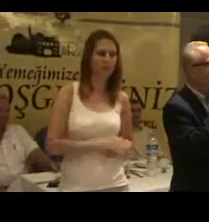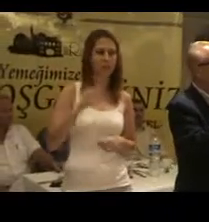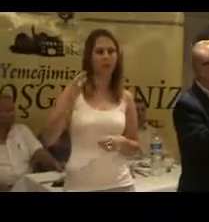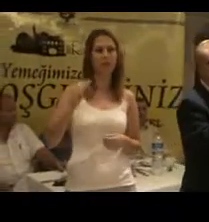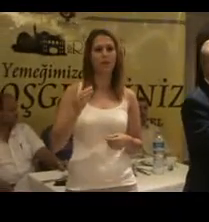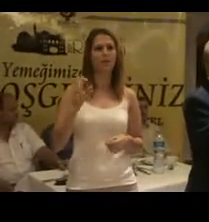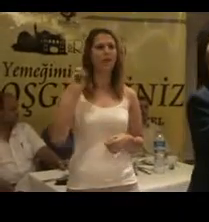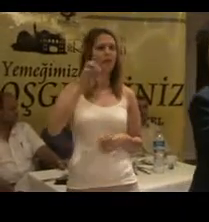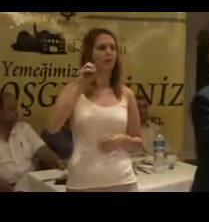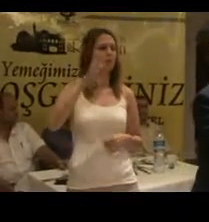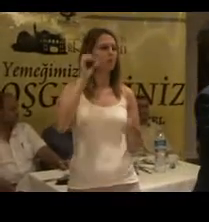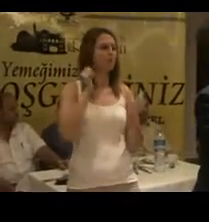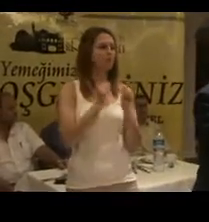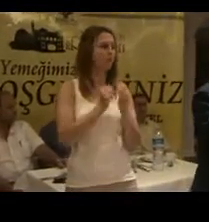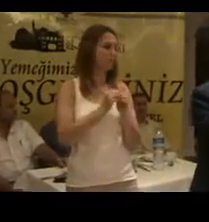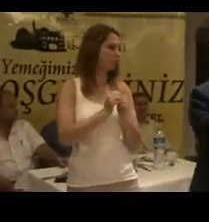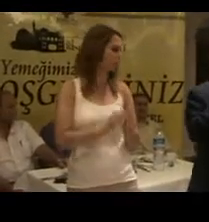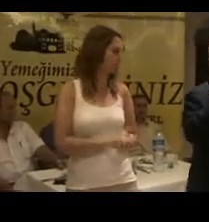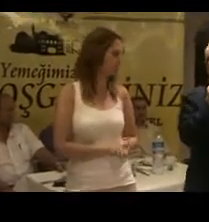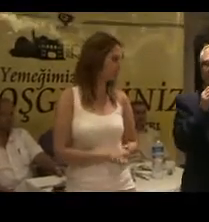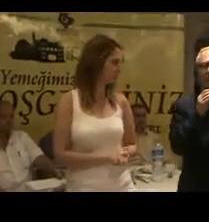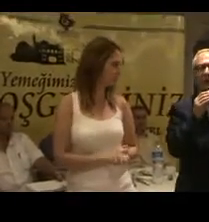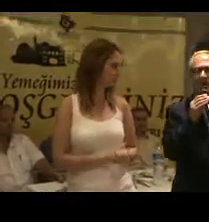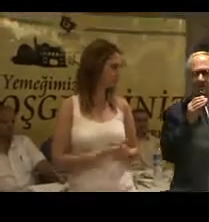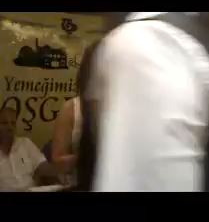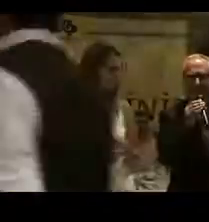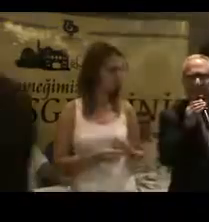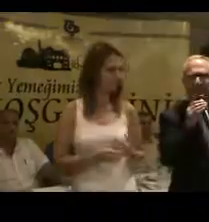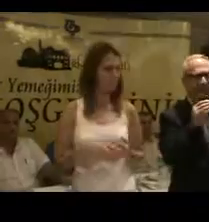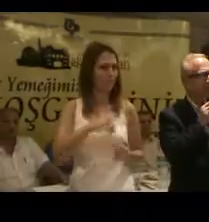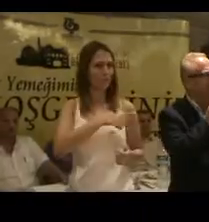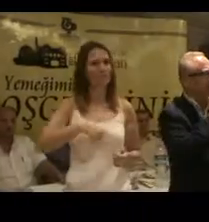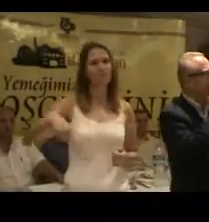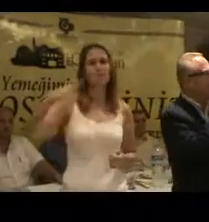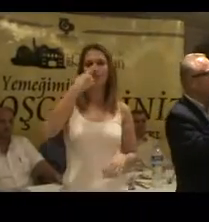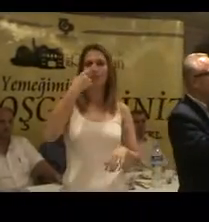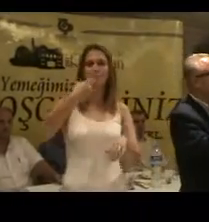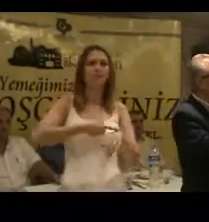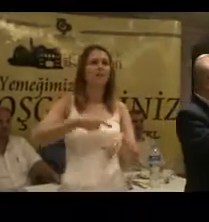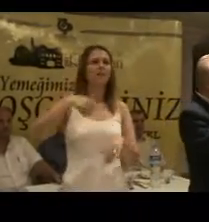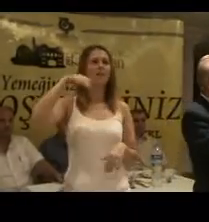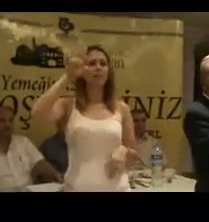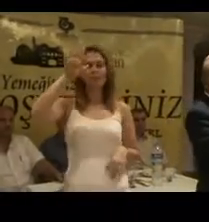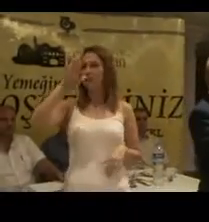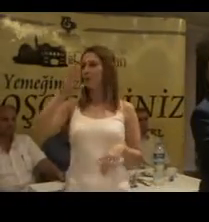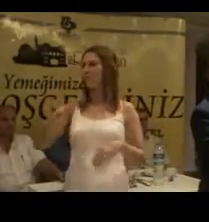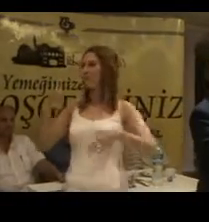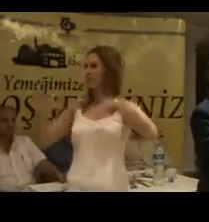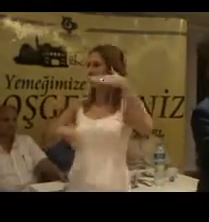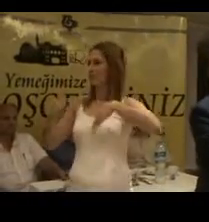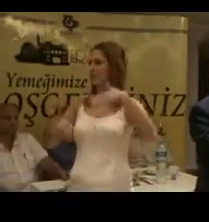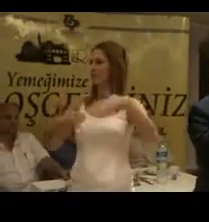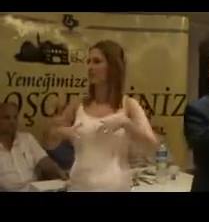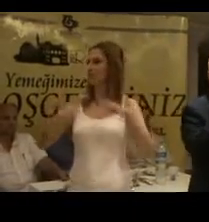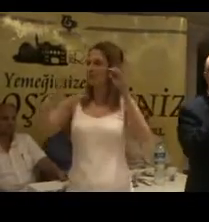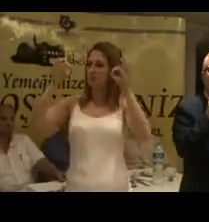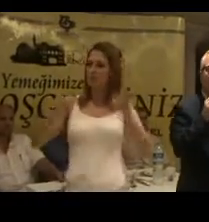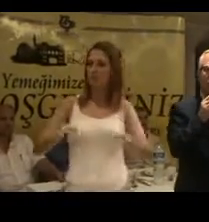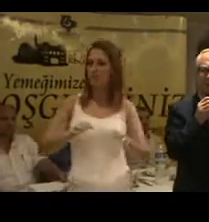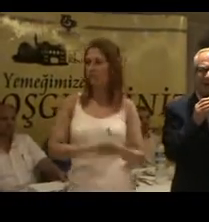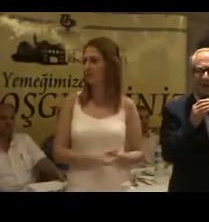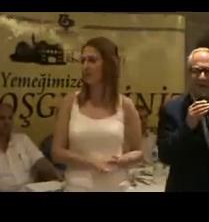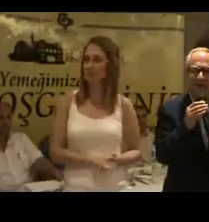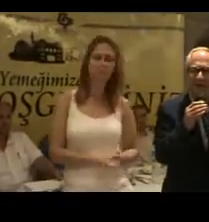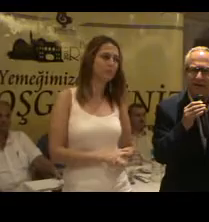öğretmenlerle. Hiç kimse inanmadı, olmaz dediler. Ritim Saz grubu Bandırma'yı salladı.